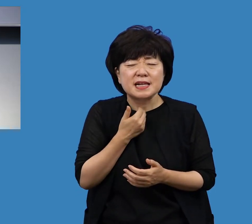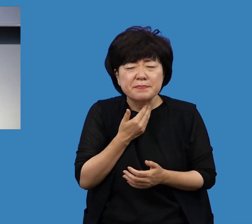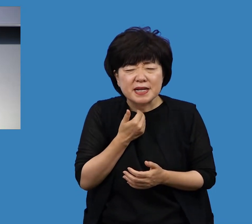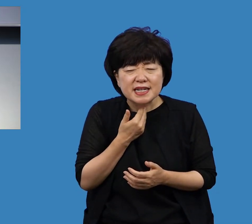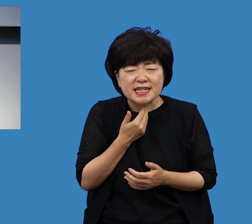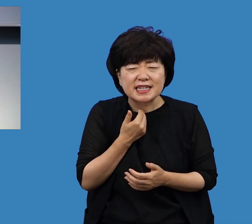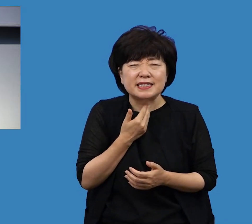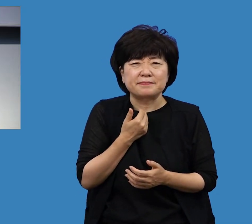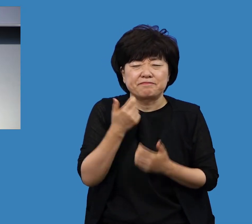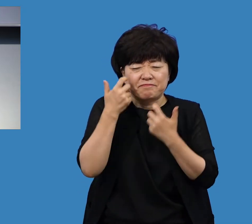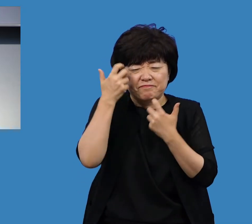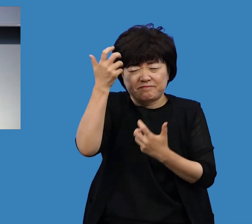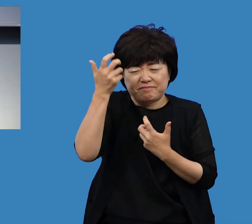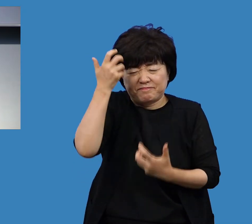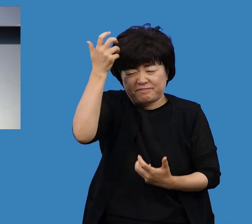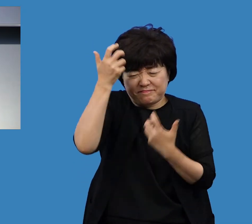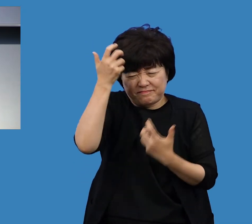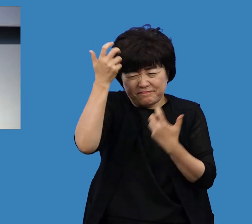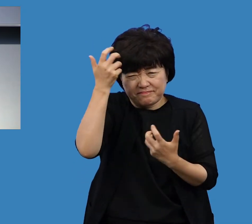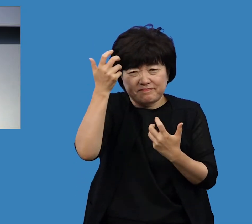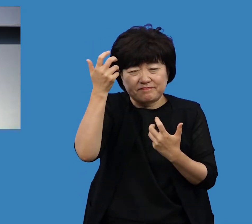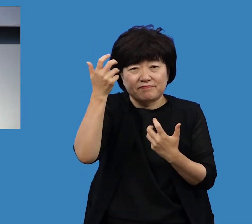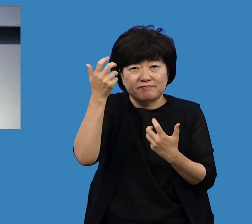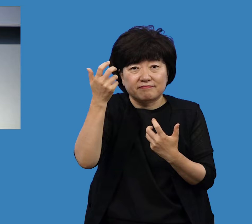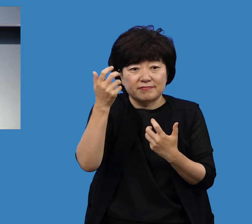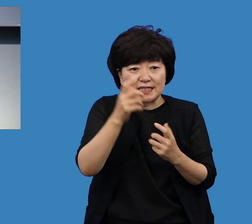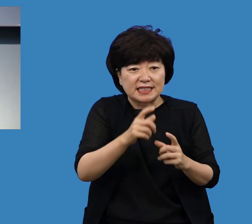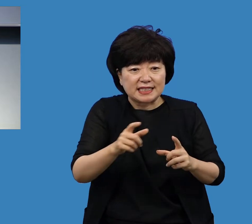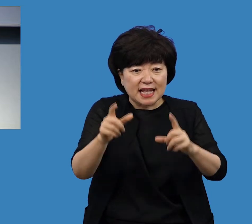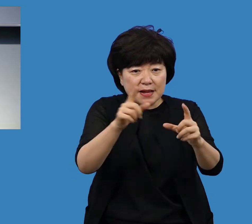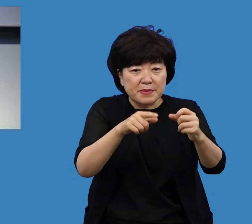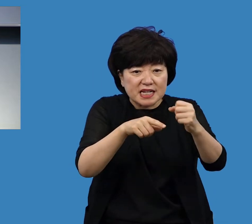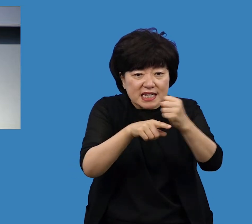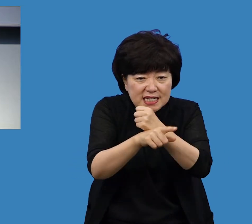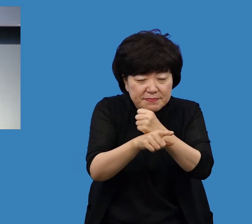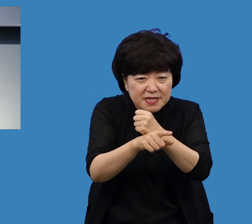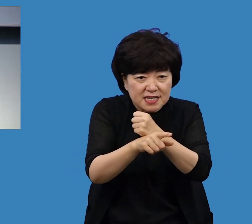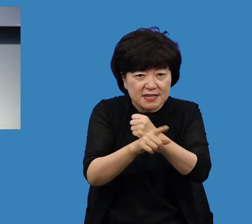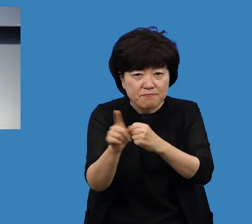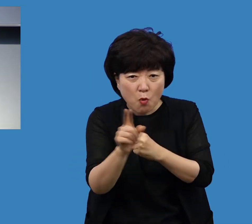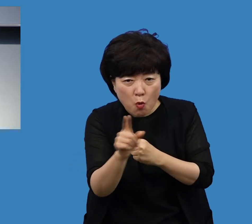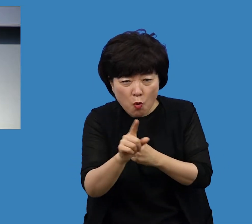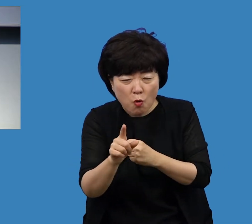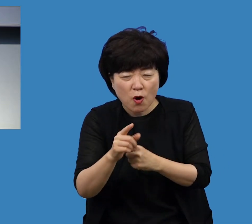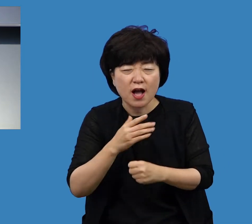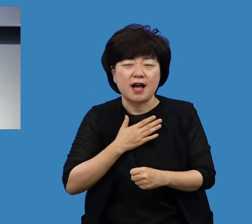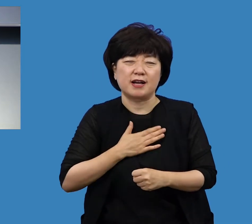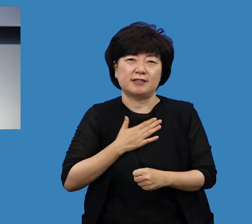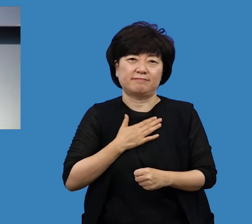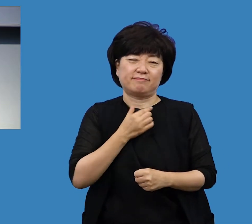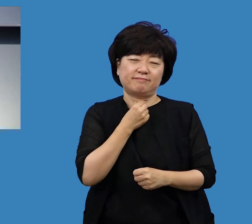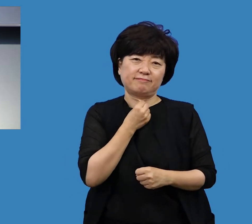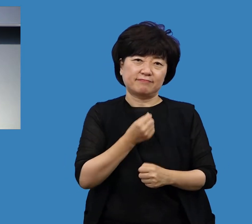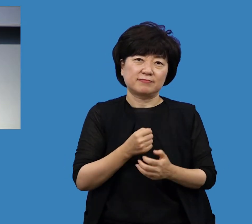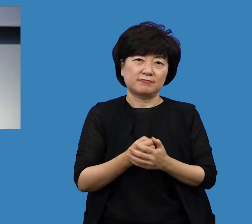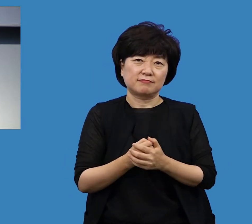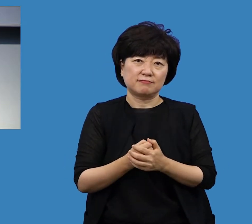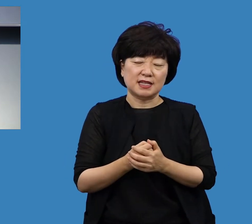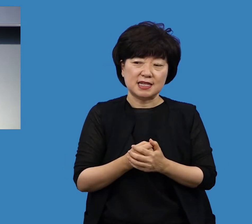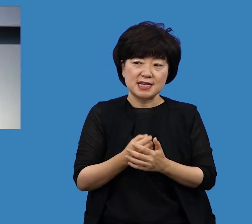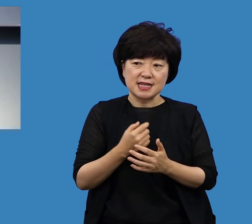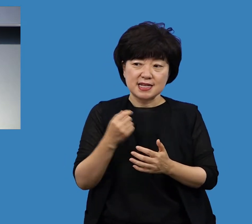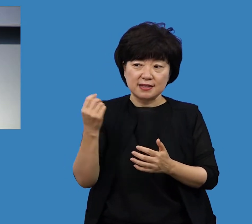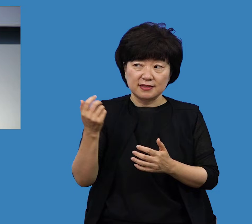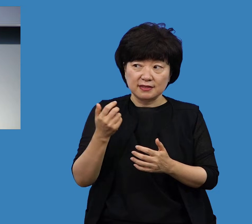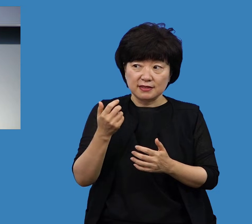갈망은요, 무엇을 그래서 만들어내냐면 삶의 의미가 뭔지를 디파인합니다. 갈망이 들어왔을 때